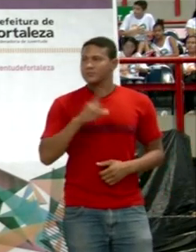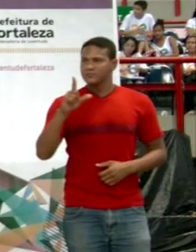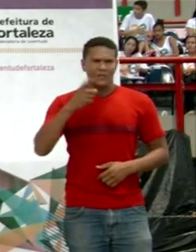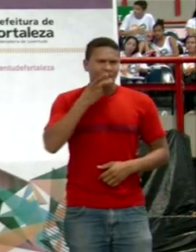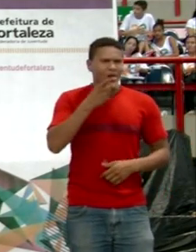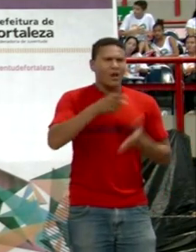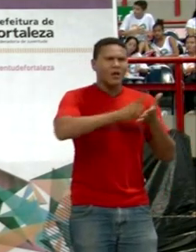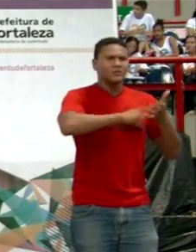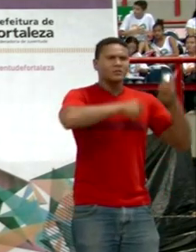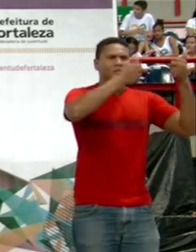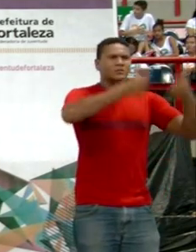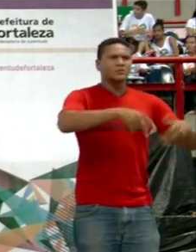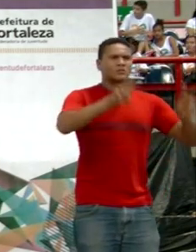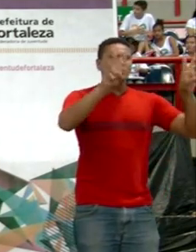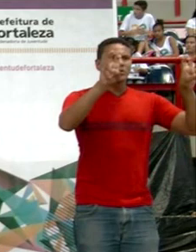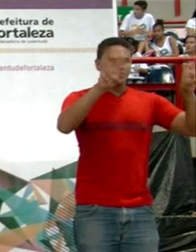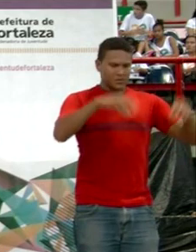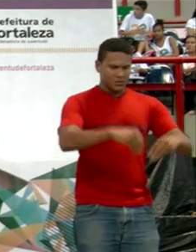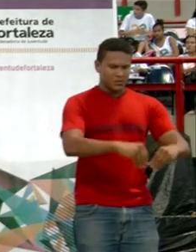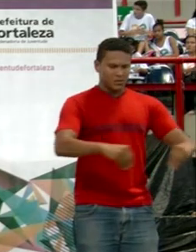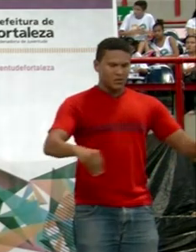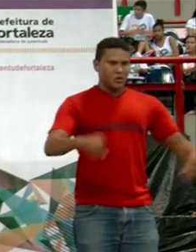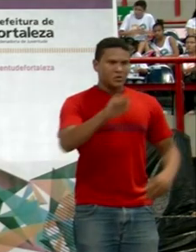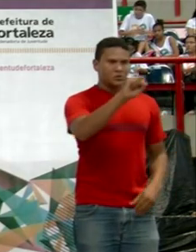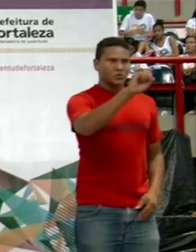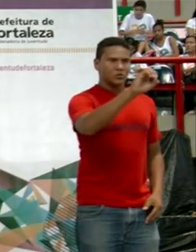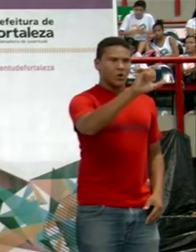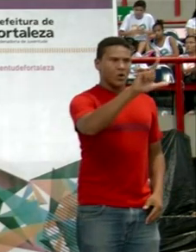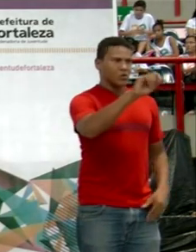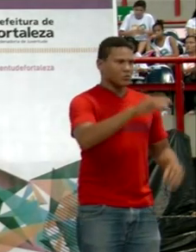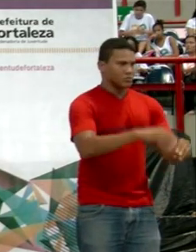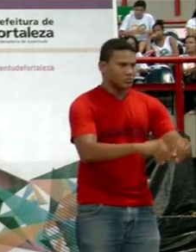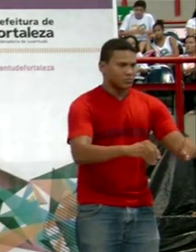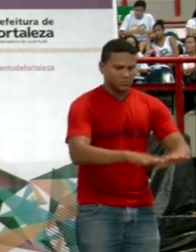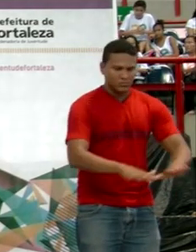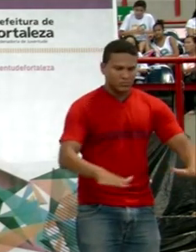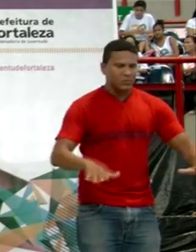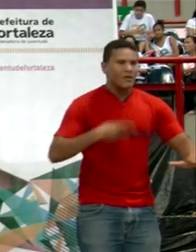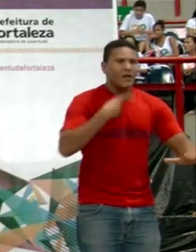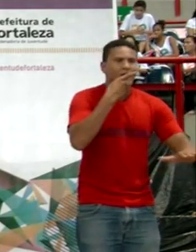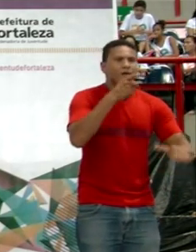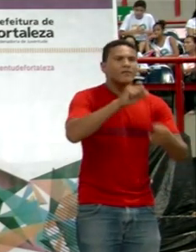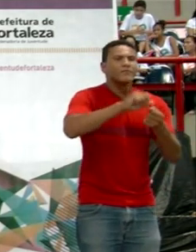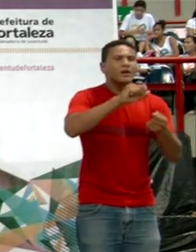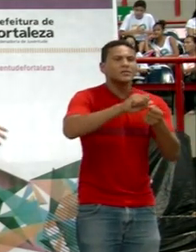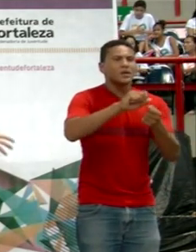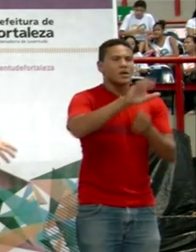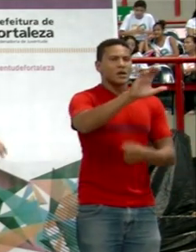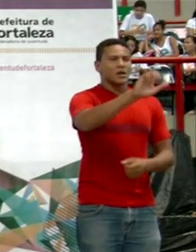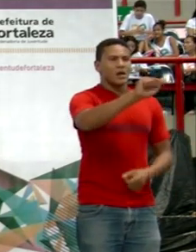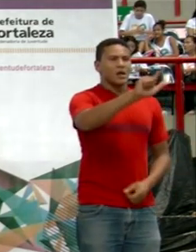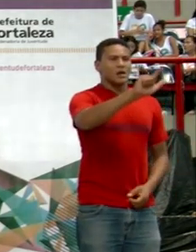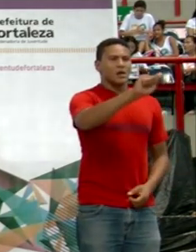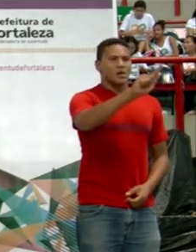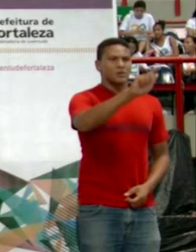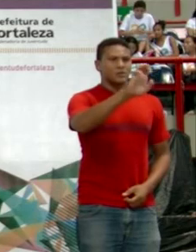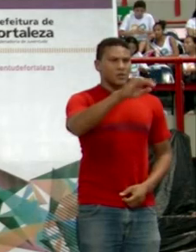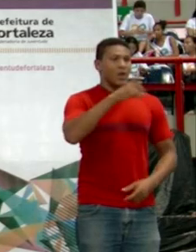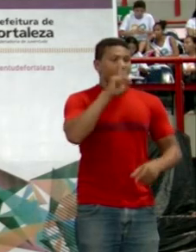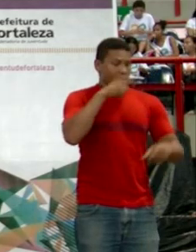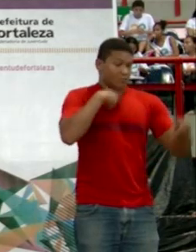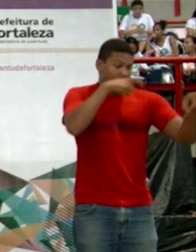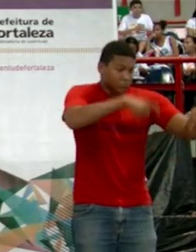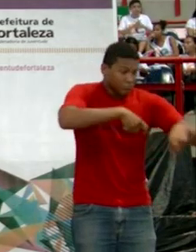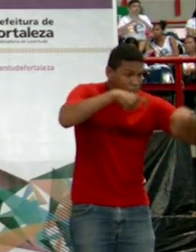aqui, você vai fazer a calagem. A calagem, tanto para plantio, né? Como nesse